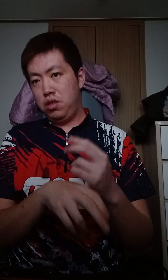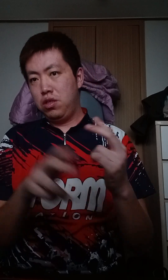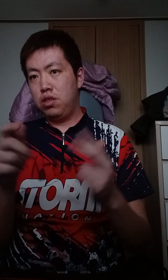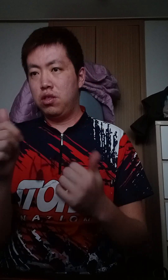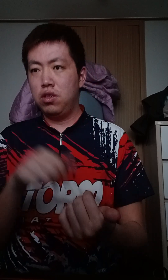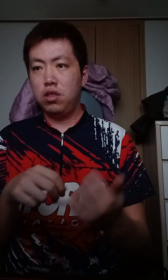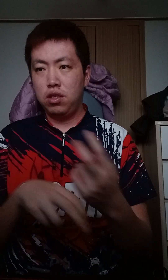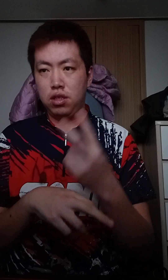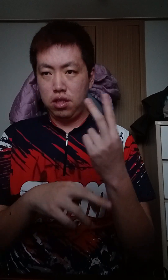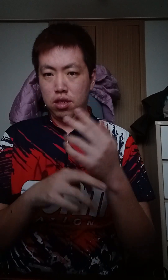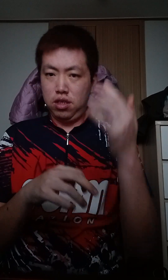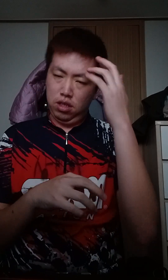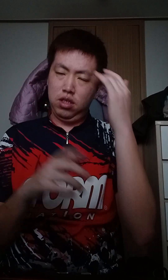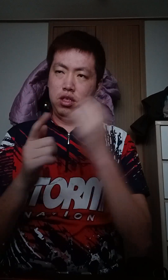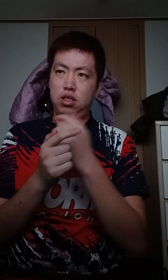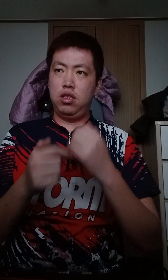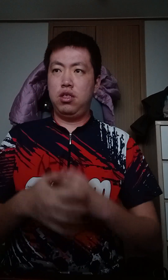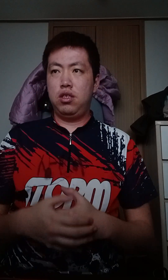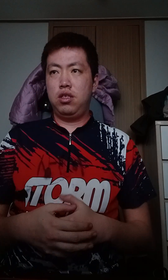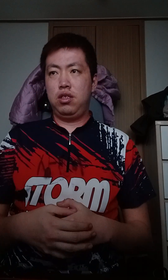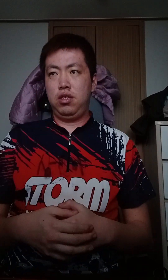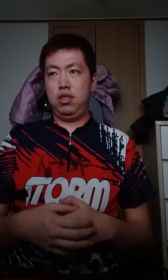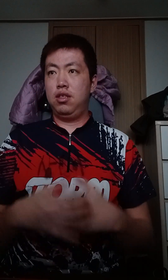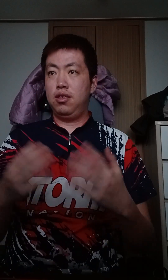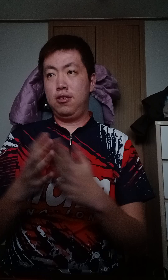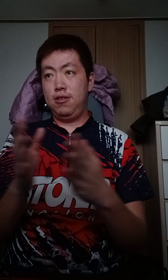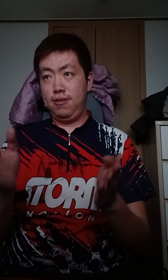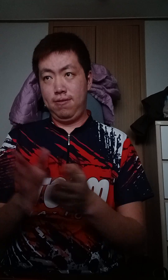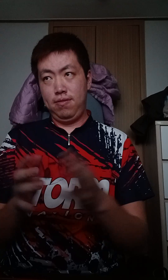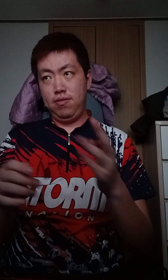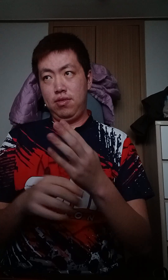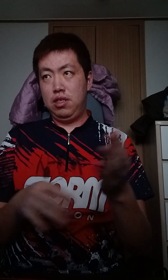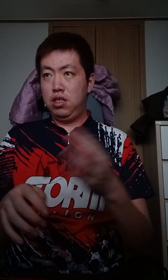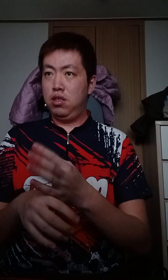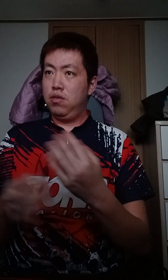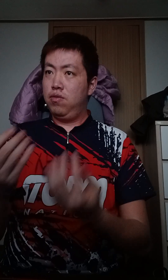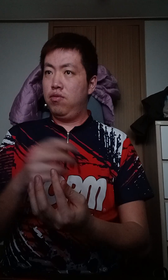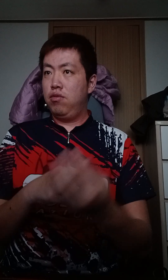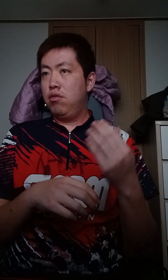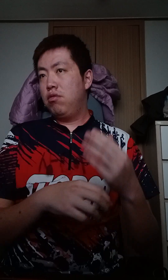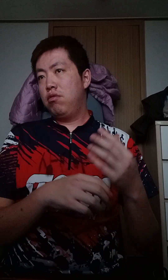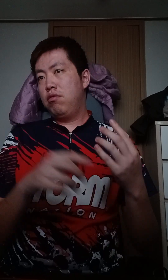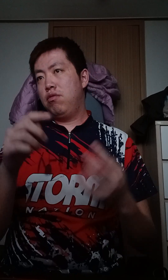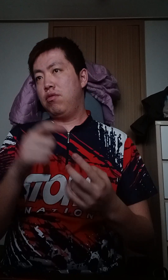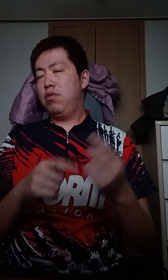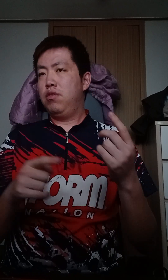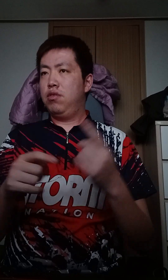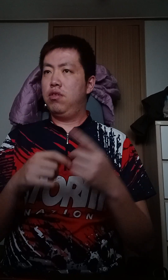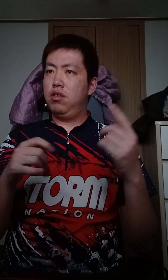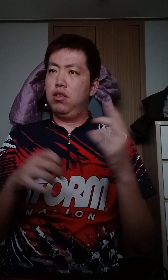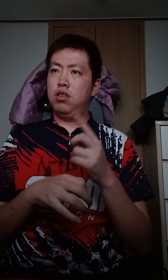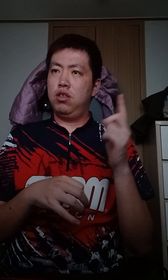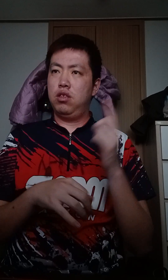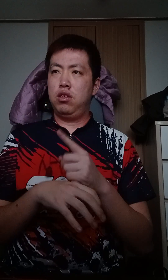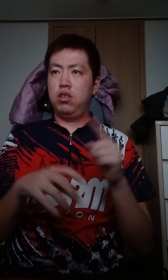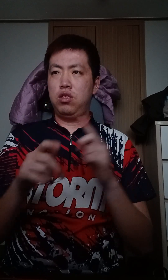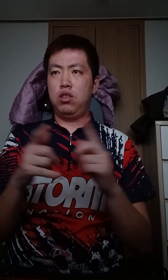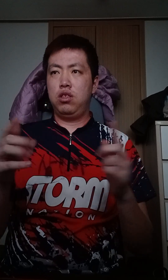숨지고 7명이 크게 다쳤습니다. 마을 할머니들이 밭일을 마치고 집으로 돌아가다 큰 변을 당했습니다. 이진석